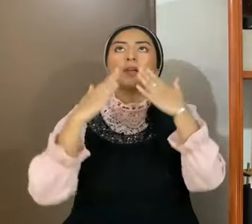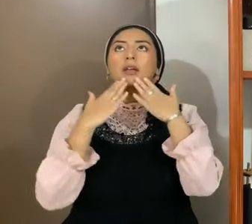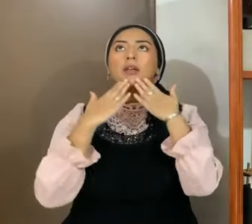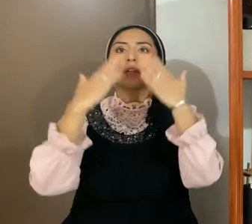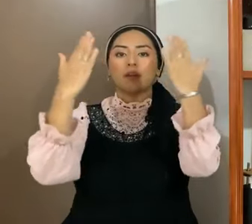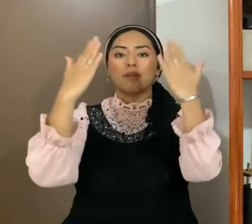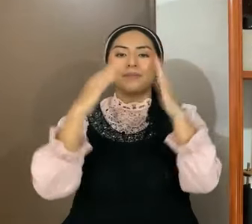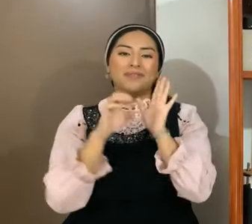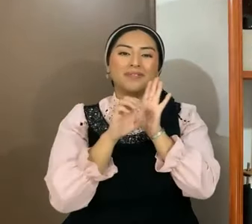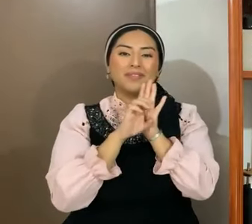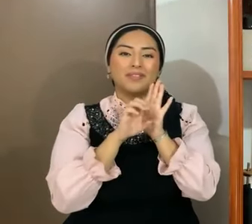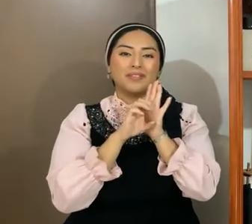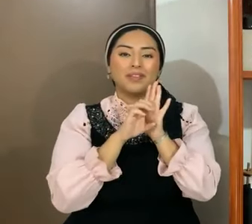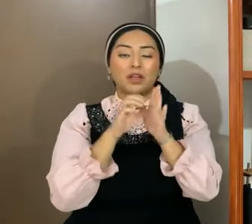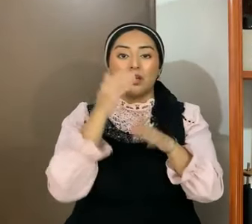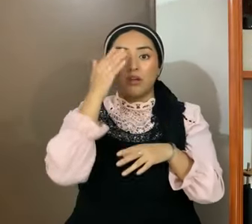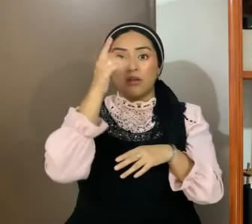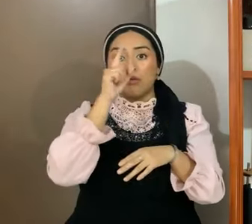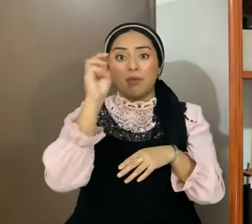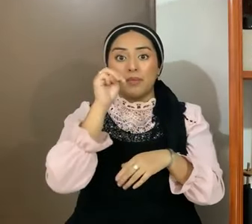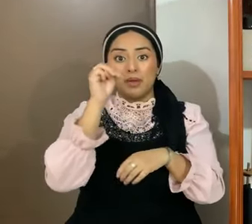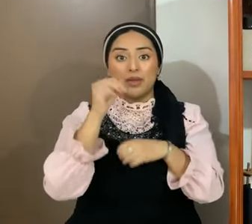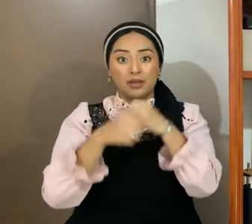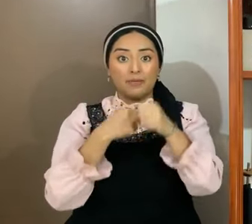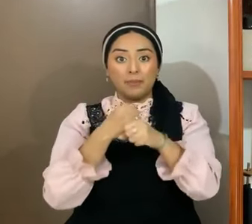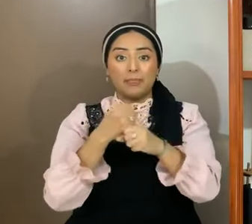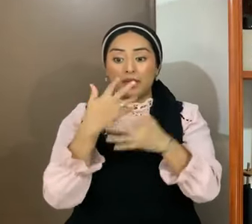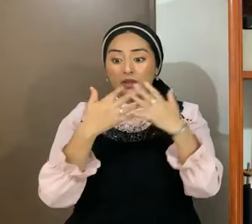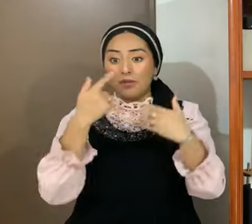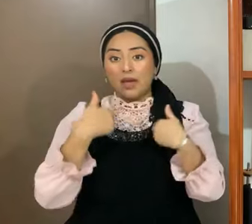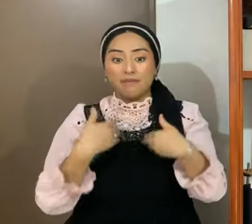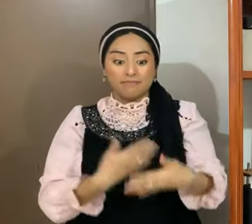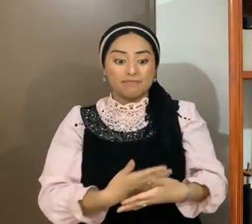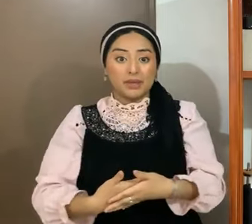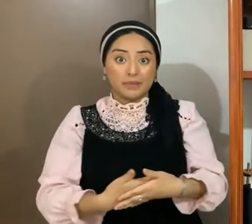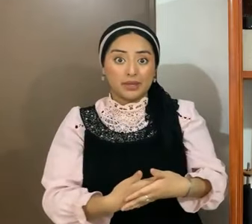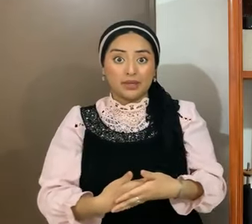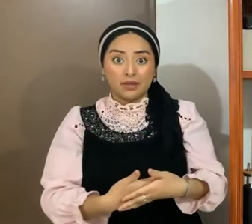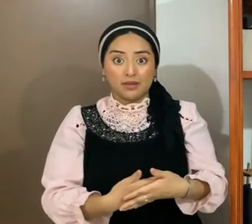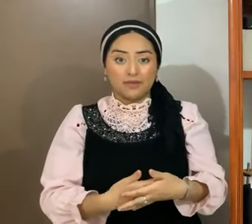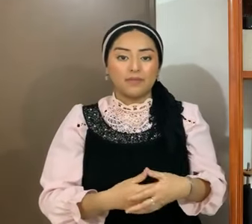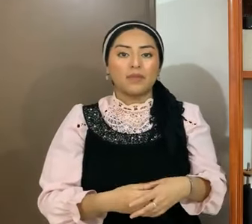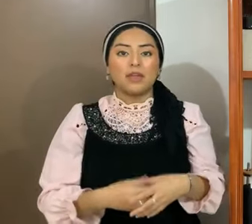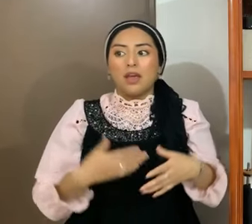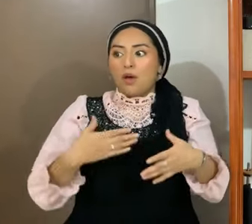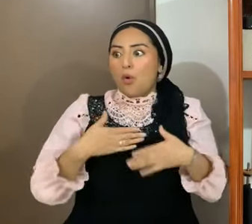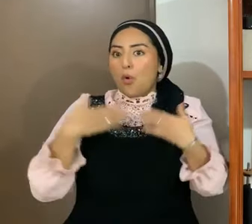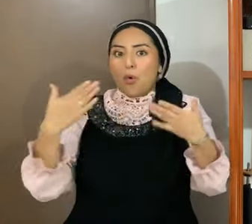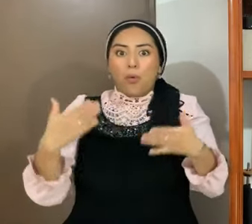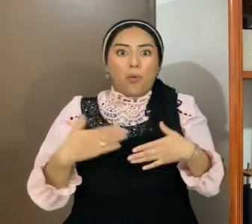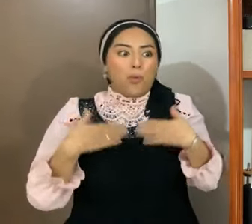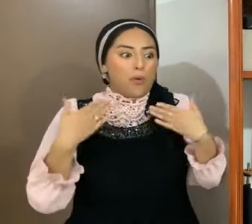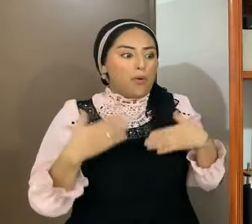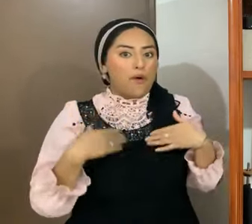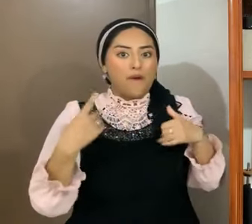Yahweh. Supongamos que en el milenio alguien tiene un bebito o bebita y está muy contento, el primogénito, o